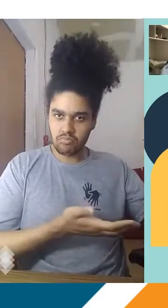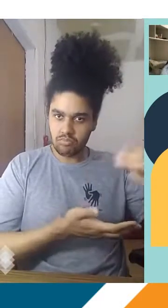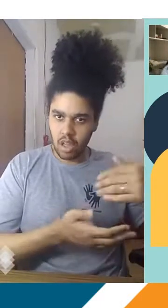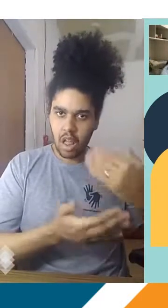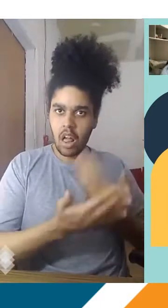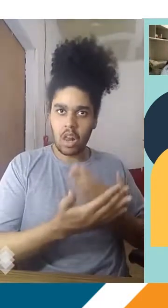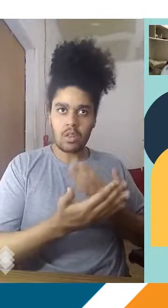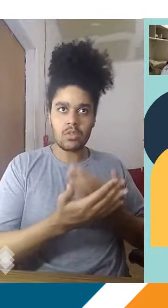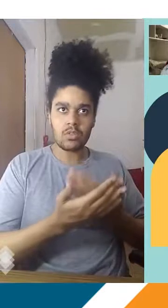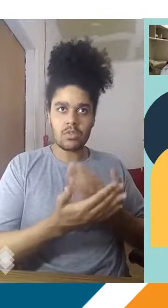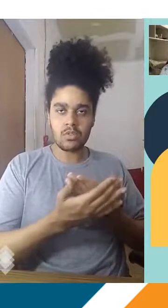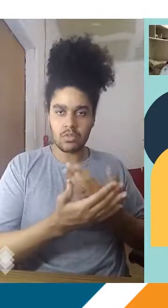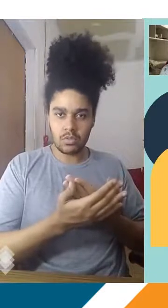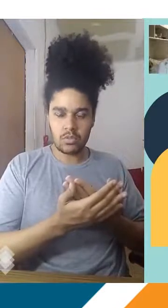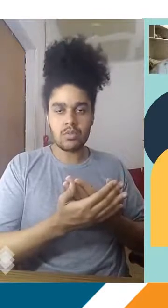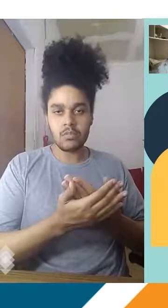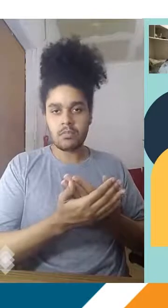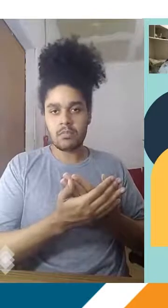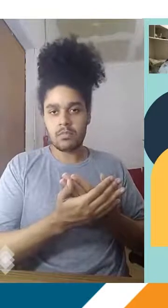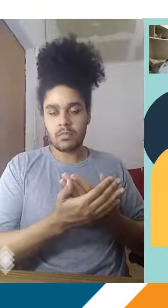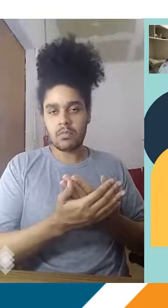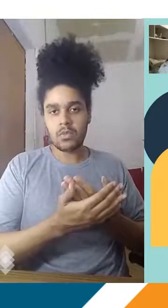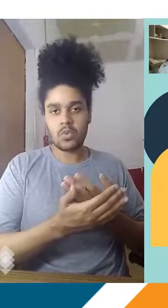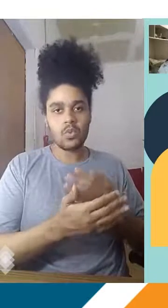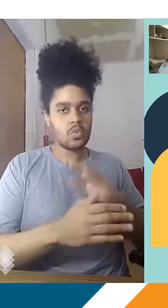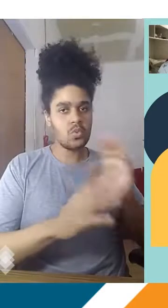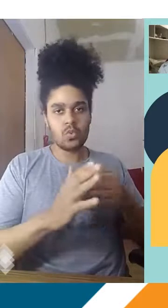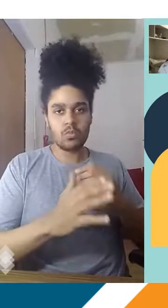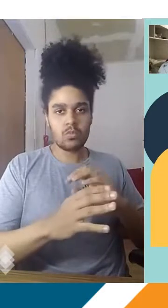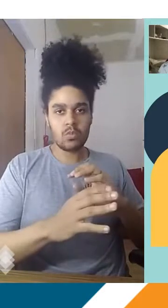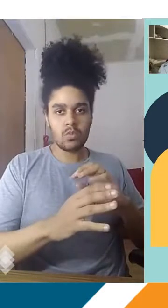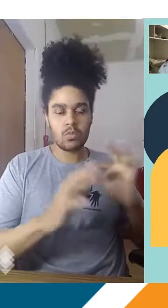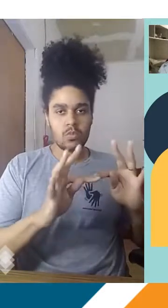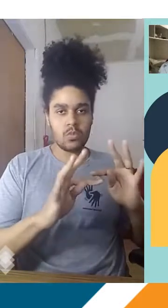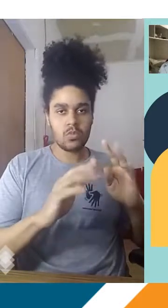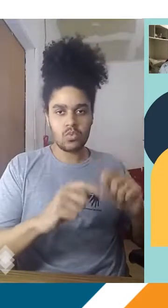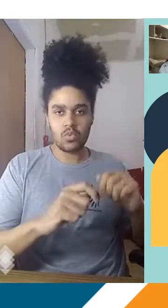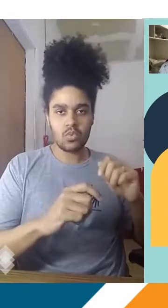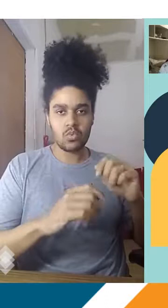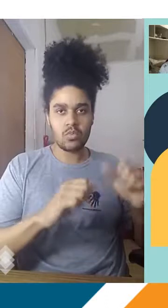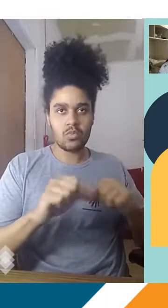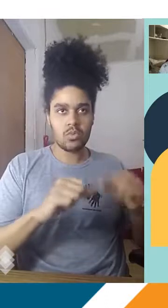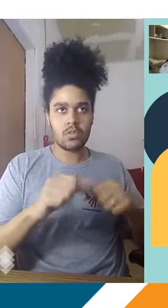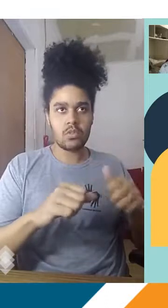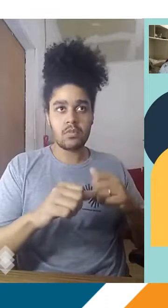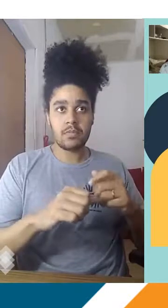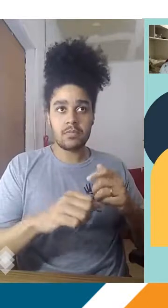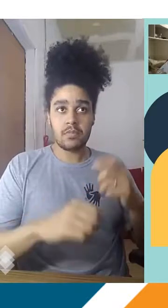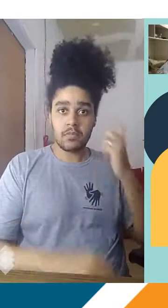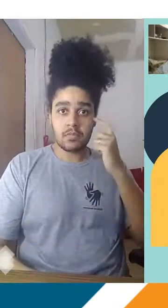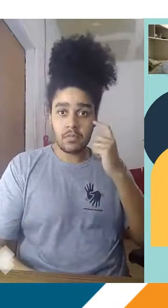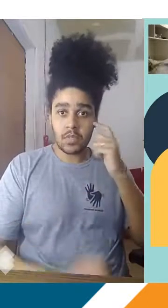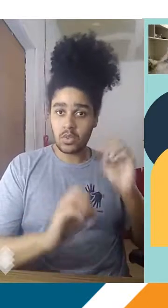de uma árvore, muita coisa mudou. Aqui, a gente já pode dar uma parada, porque aqui está a nossa principal